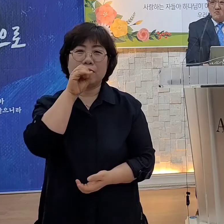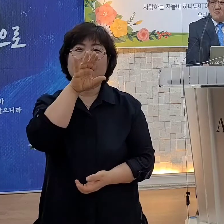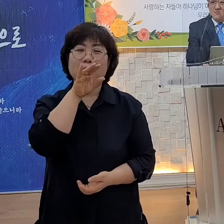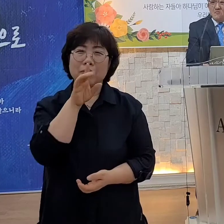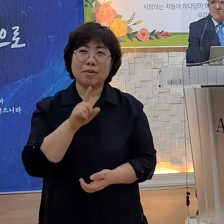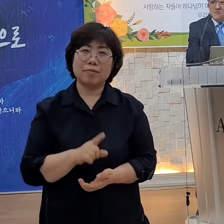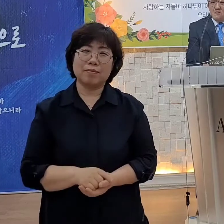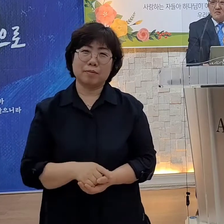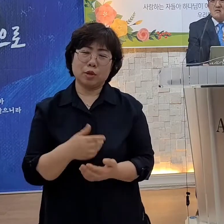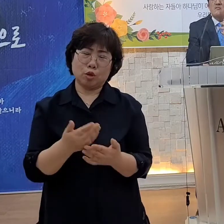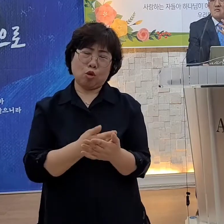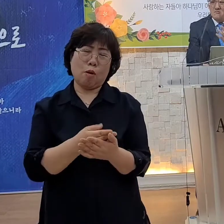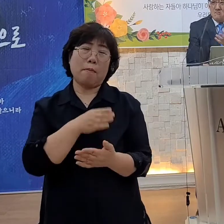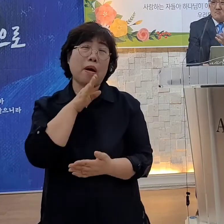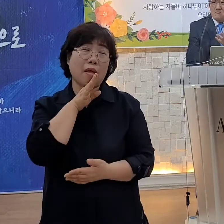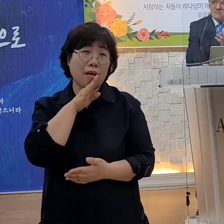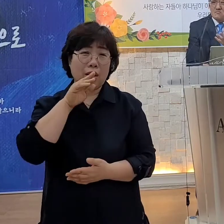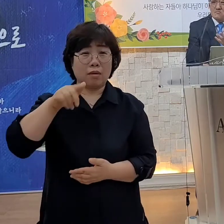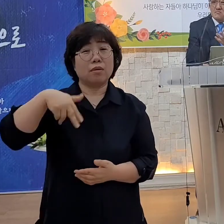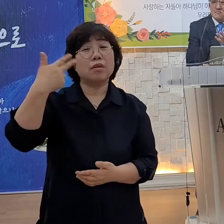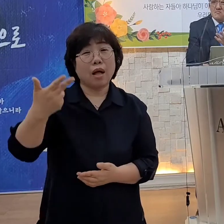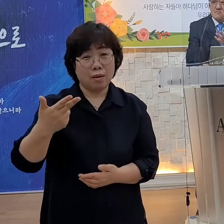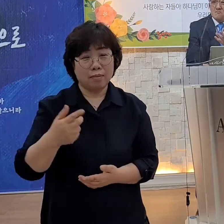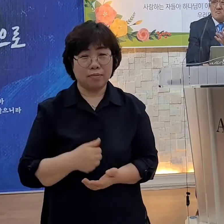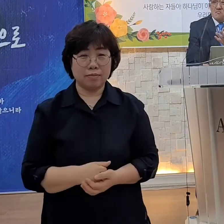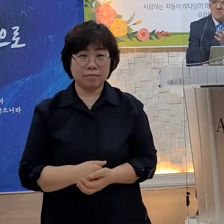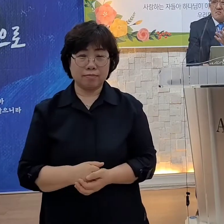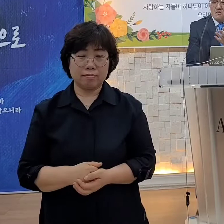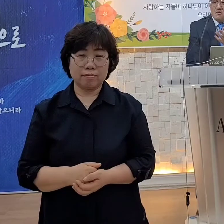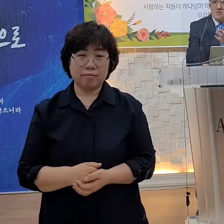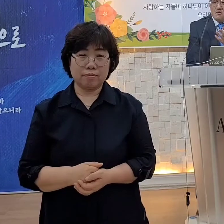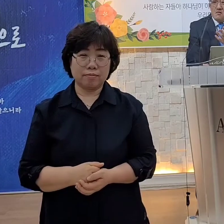치웠겠죠. 그 다음에는요.